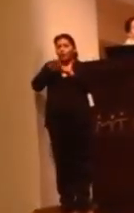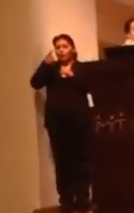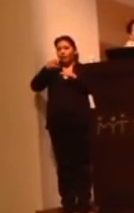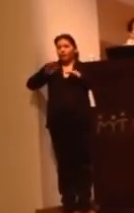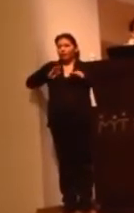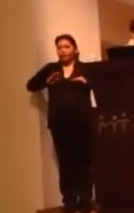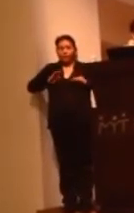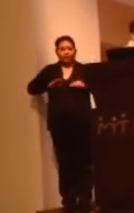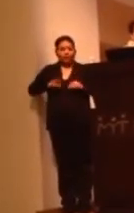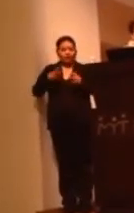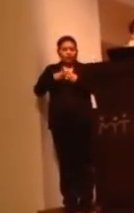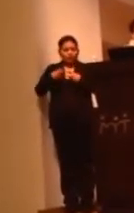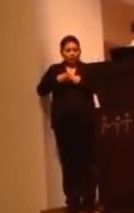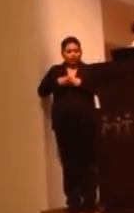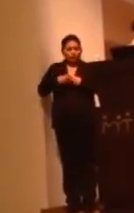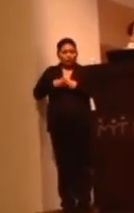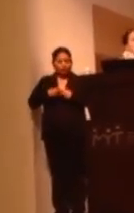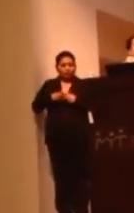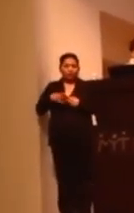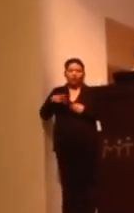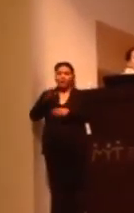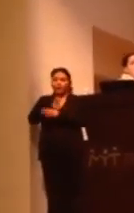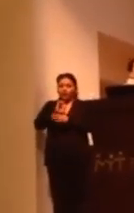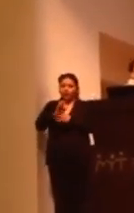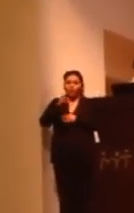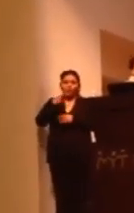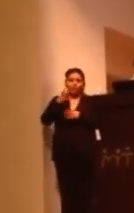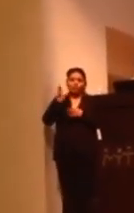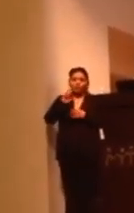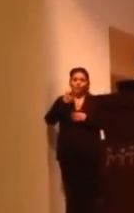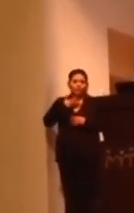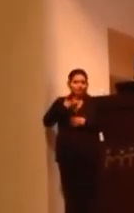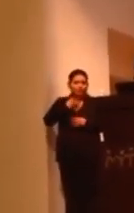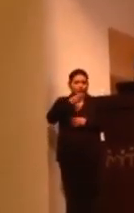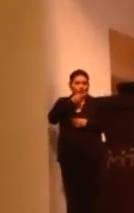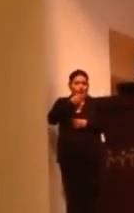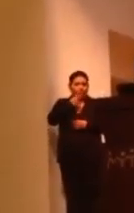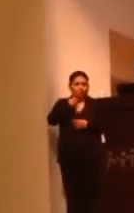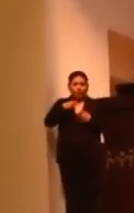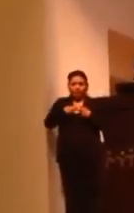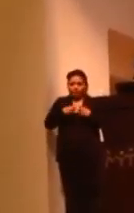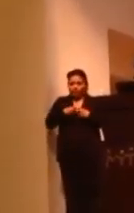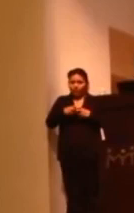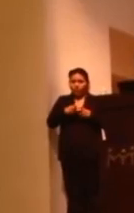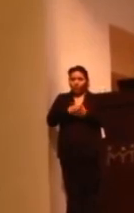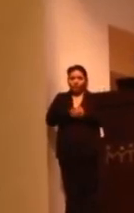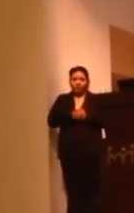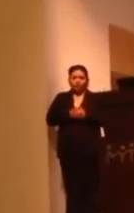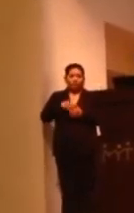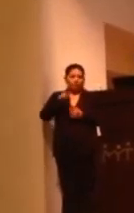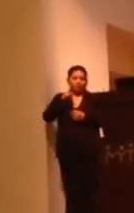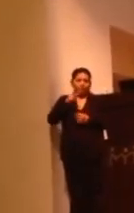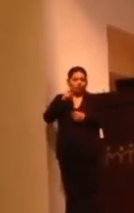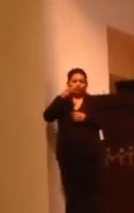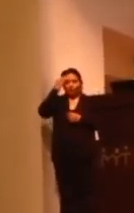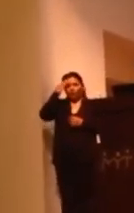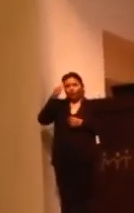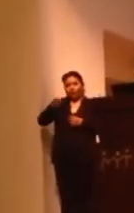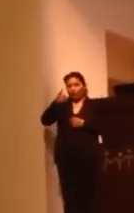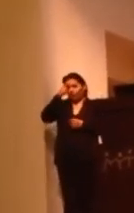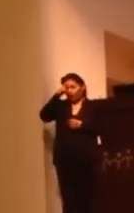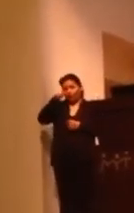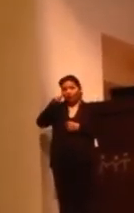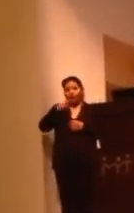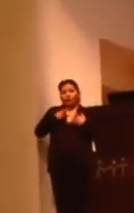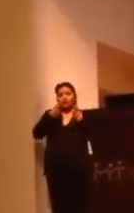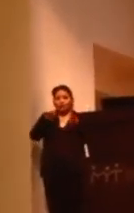las alteraciones de ansiedad. Entonces, cuando tenemos un niño con ansiedad, pues obviamente no es recomendable aplicar esta estatera porque